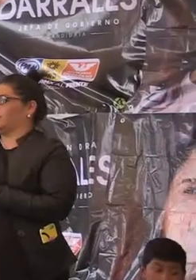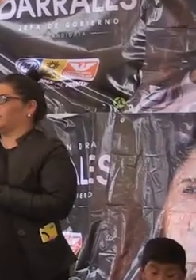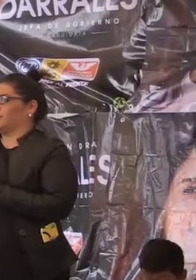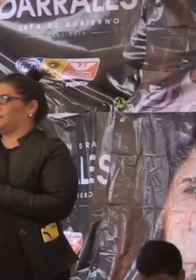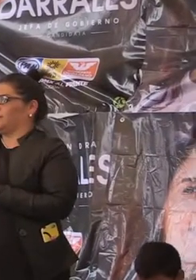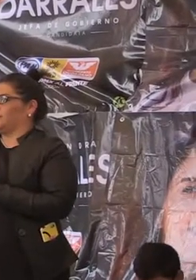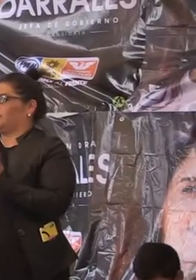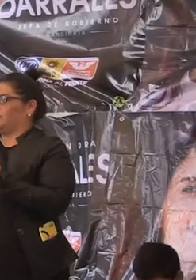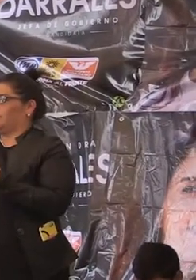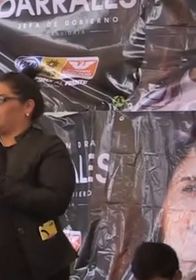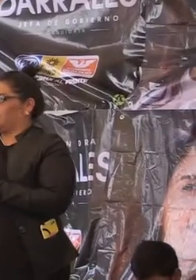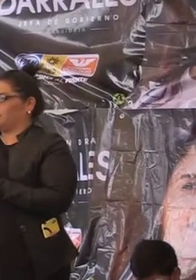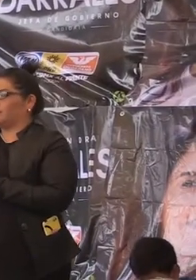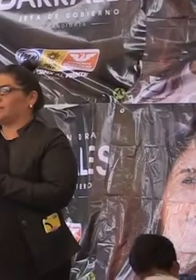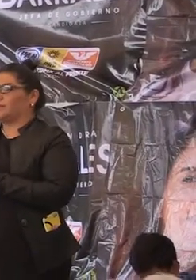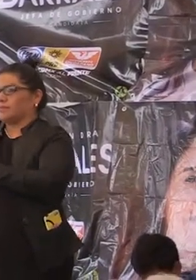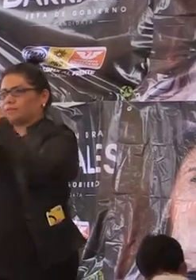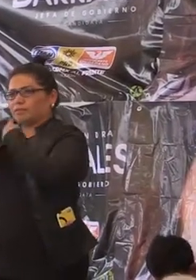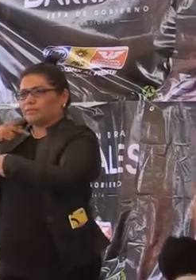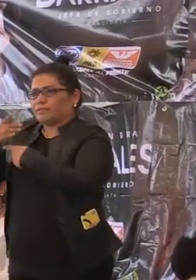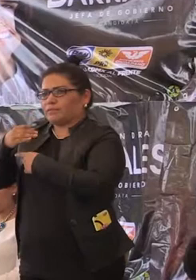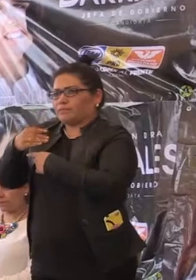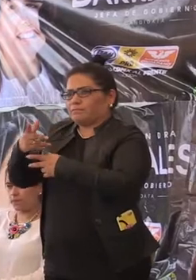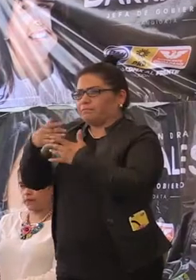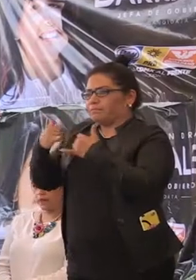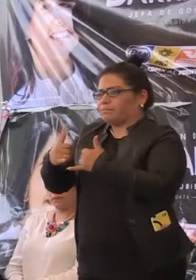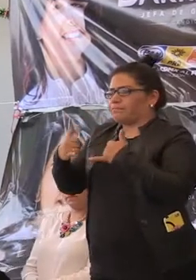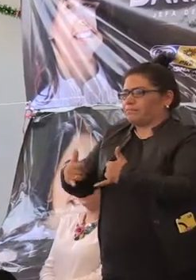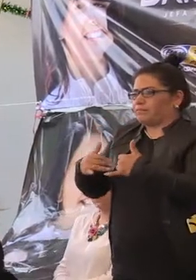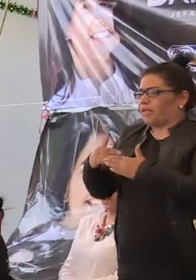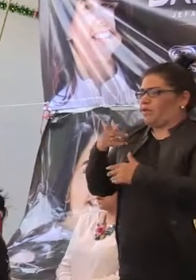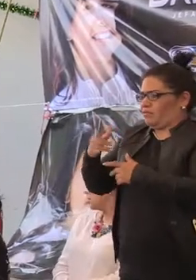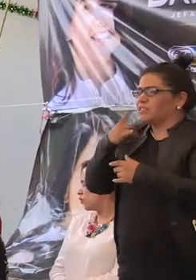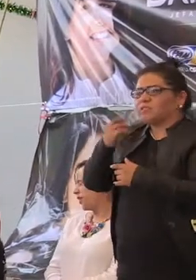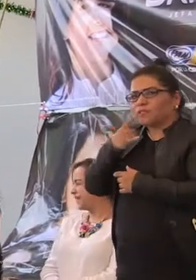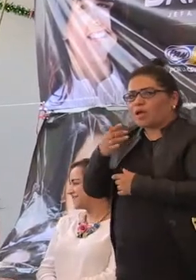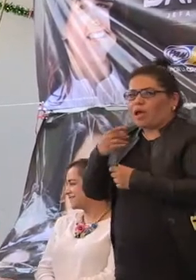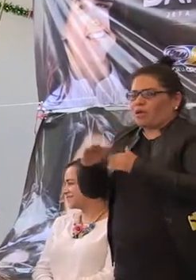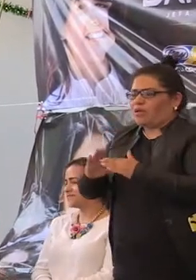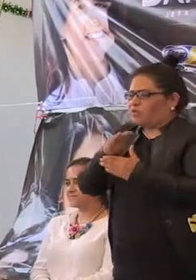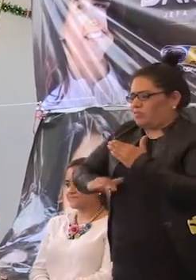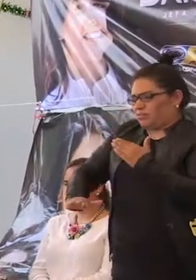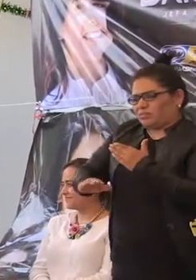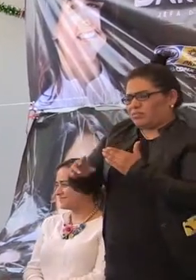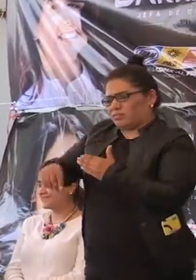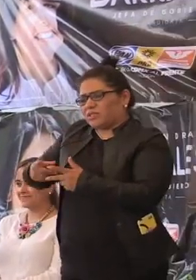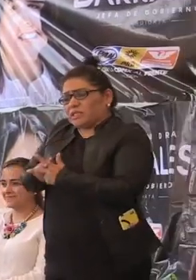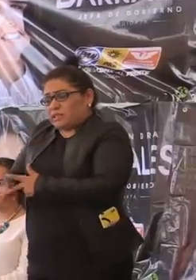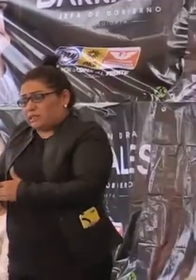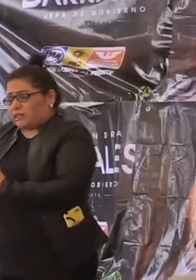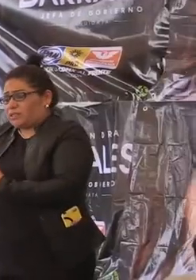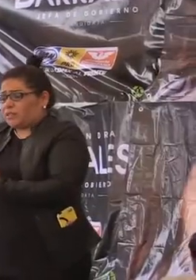Ya se los dije, eso significa que vengo de rifármela desde abajo, igual que muchas y muchos de ustedes lo